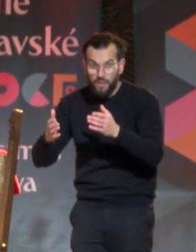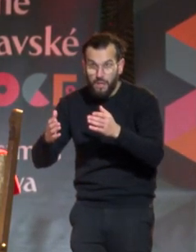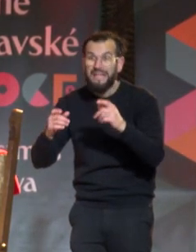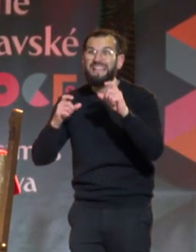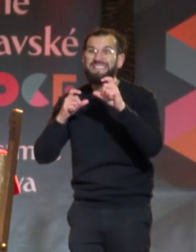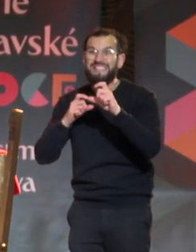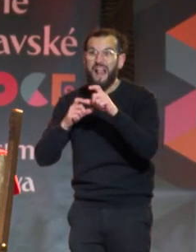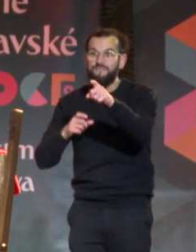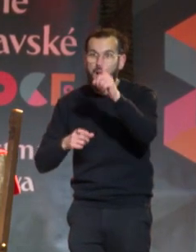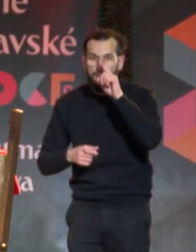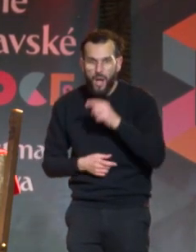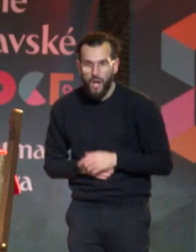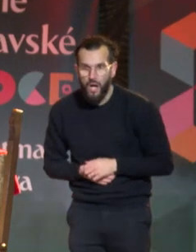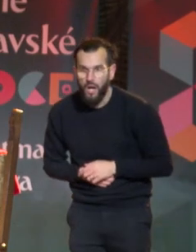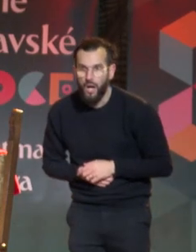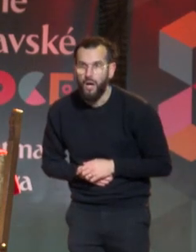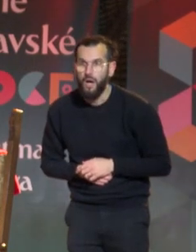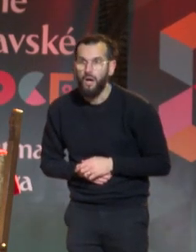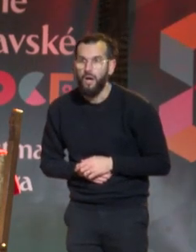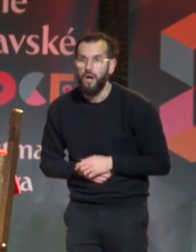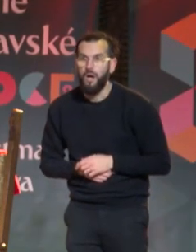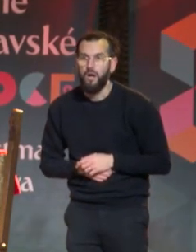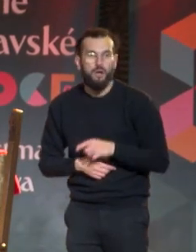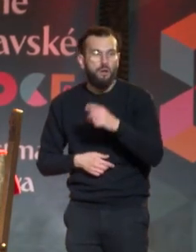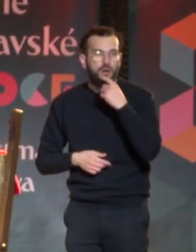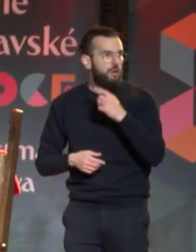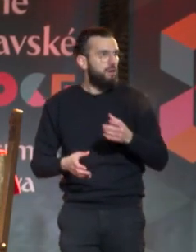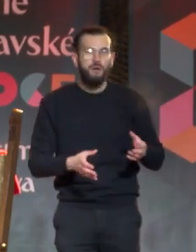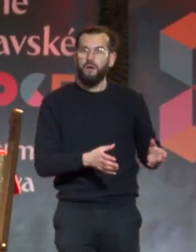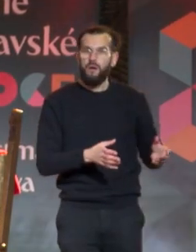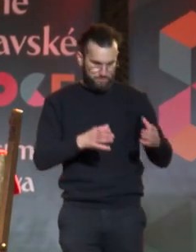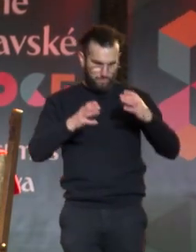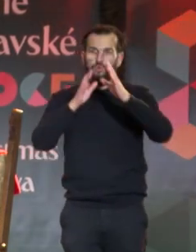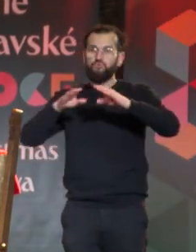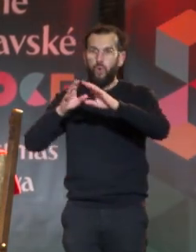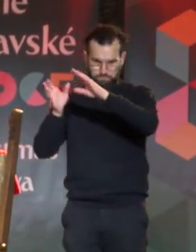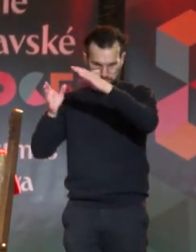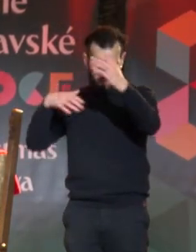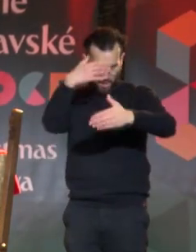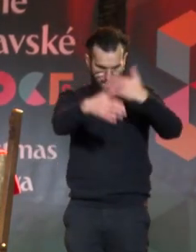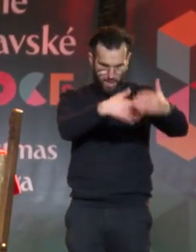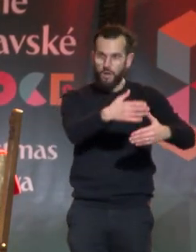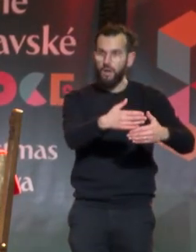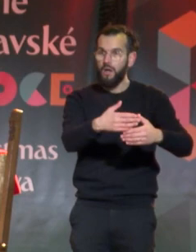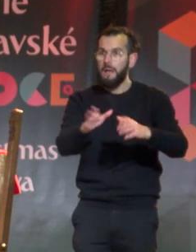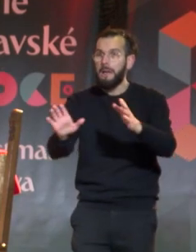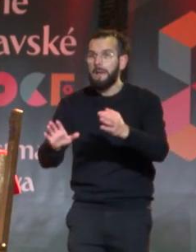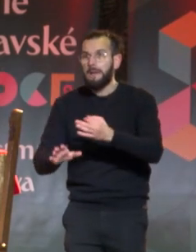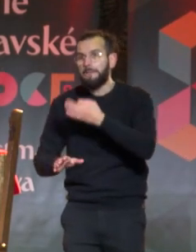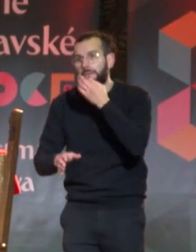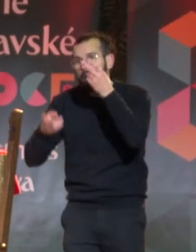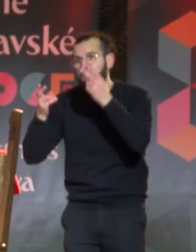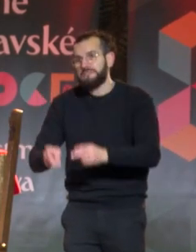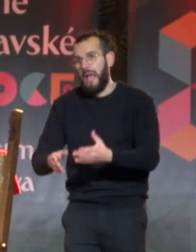Silviu Silvestrovú a nechá sieťkou odhalený strom skotúľať sa na zem. Je mi hrozne ľúto, čo sa